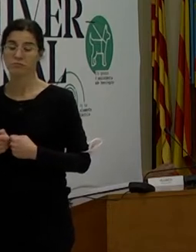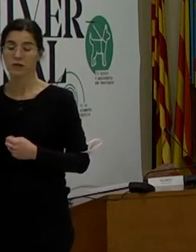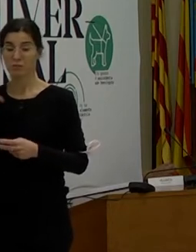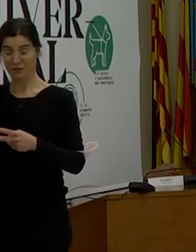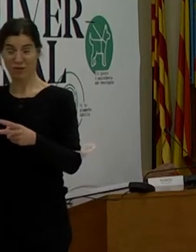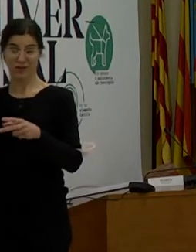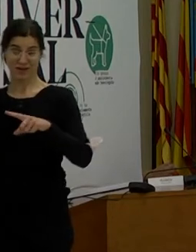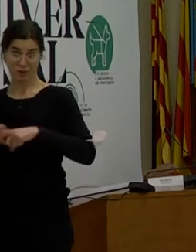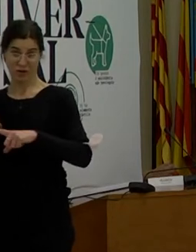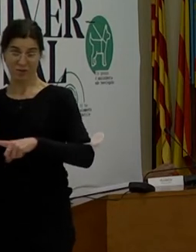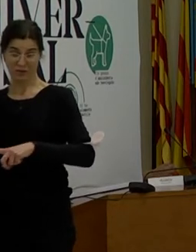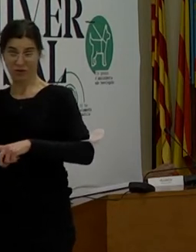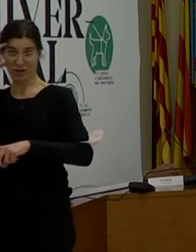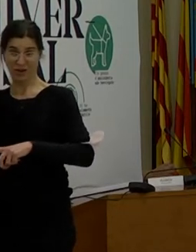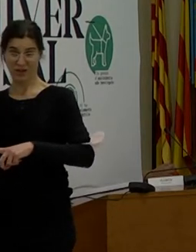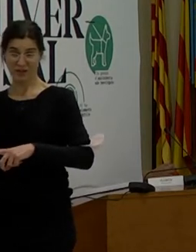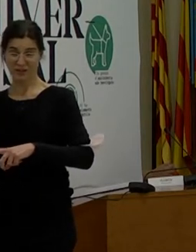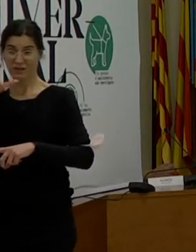del 3 de desembre. No?